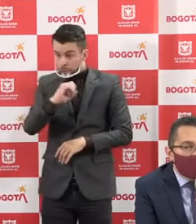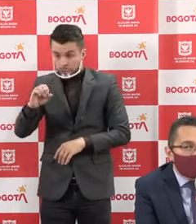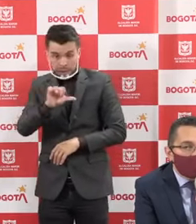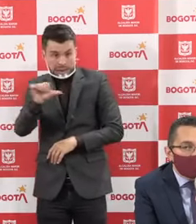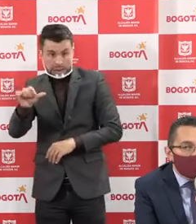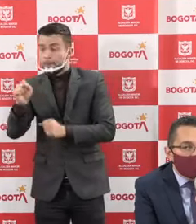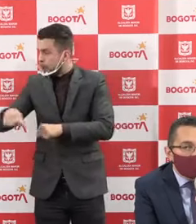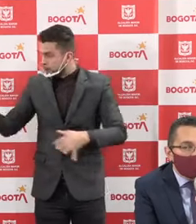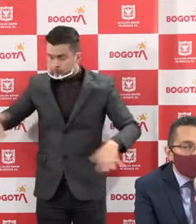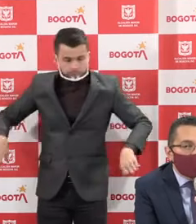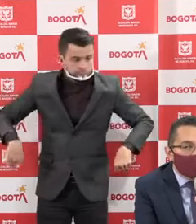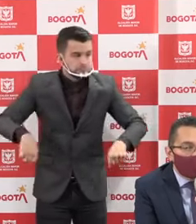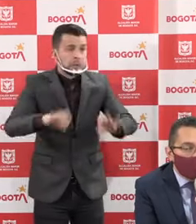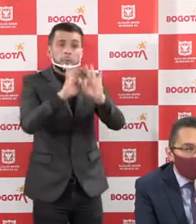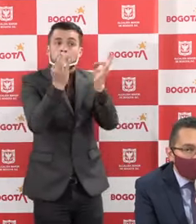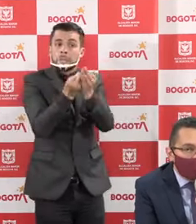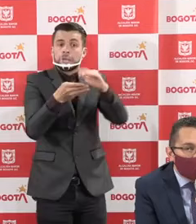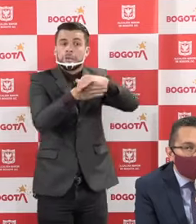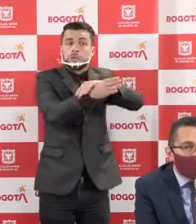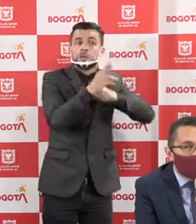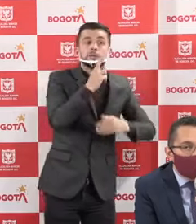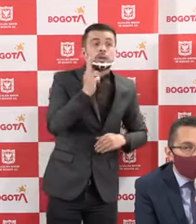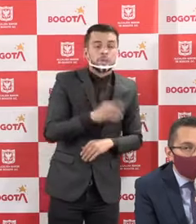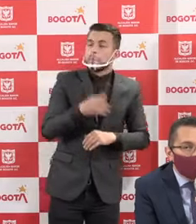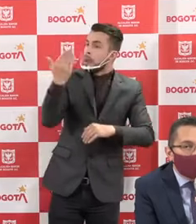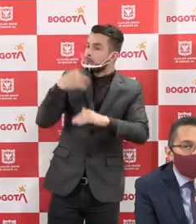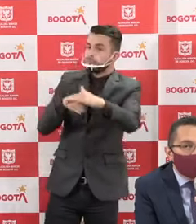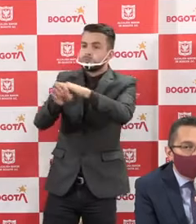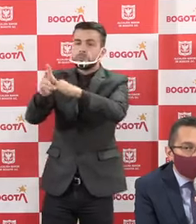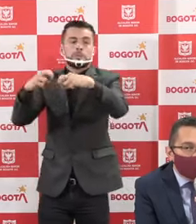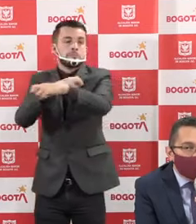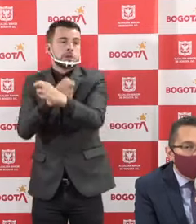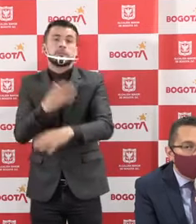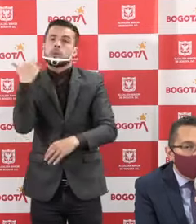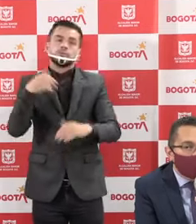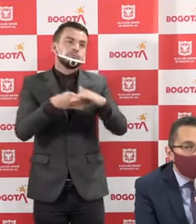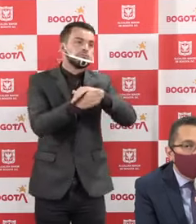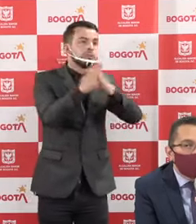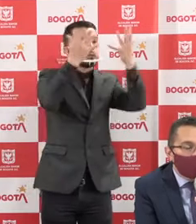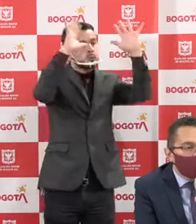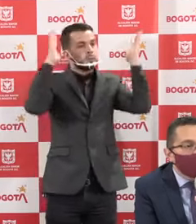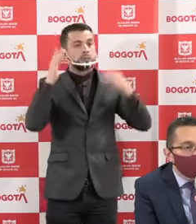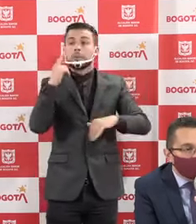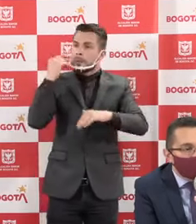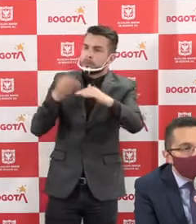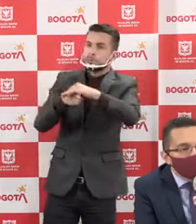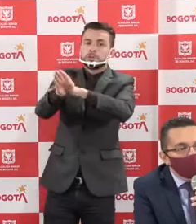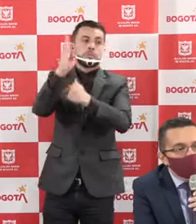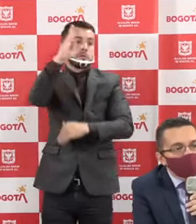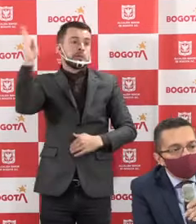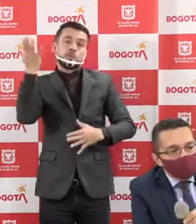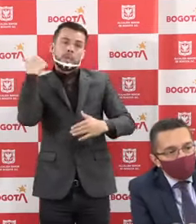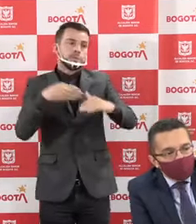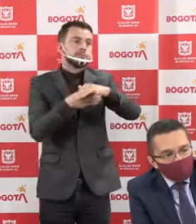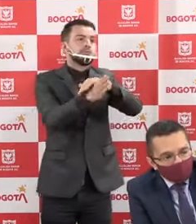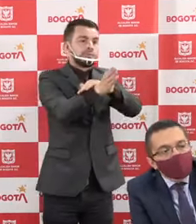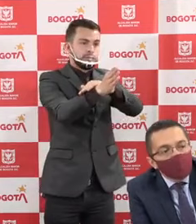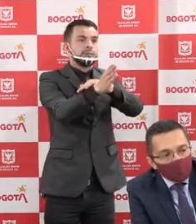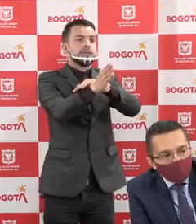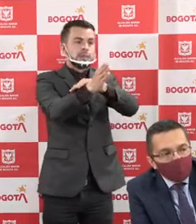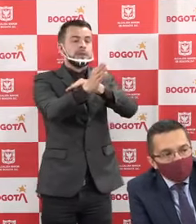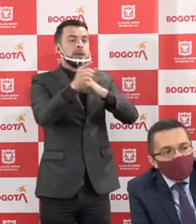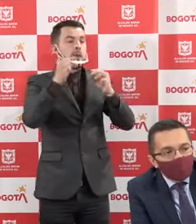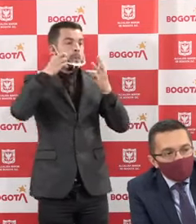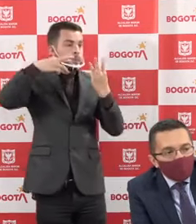y disfrutar de las zonas verdes también pueden ejercer actividades como ir a museos y bibliotecas las bibliotecas